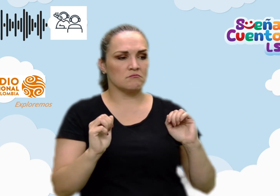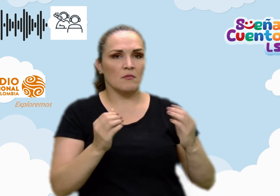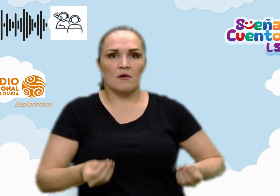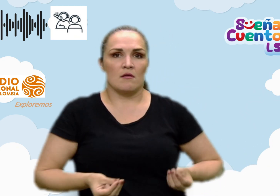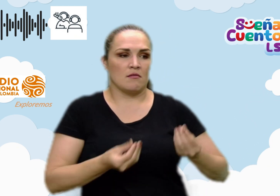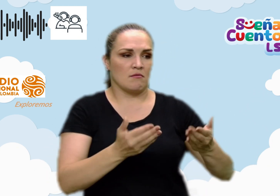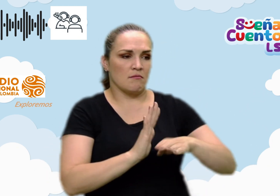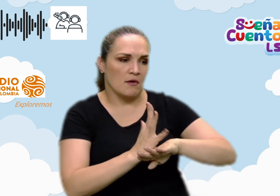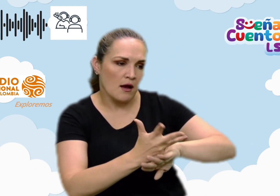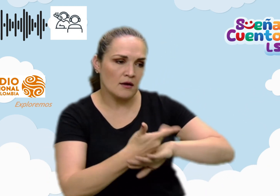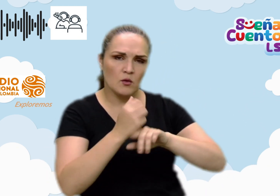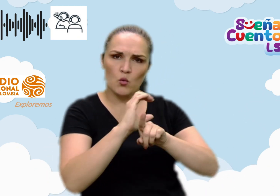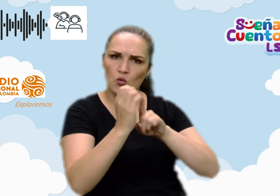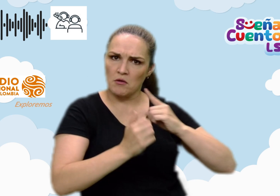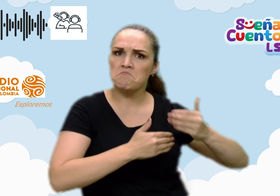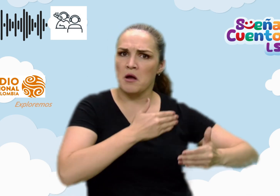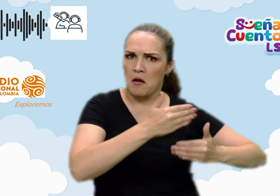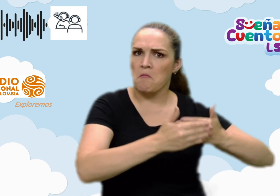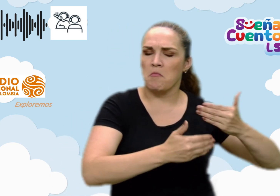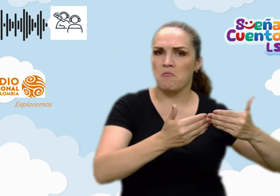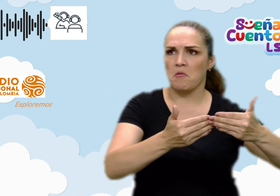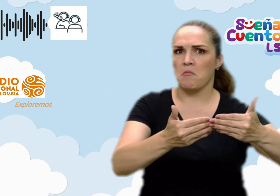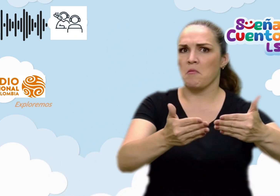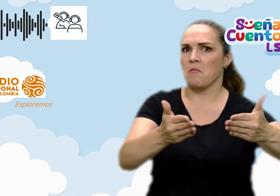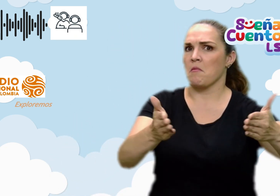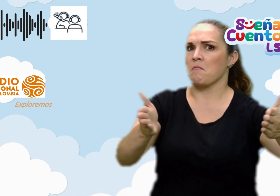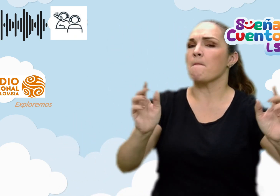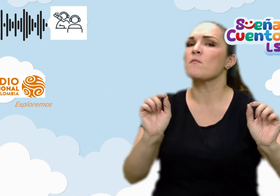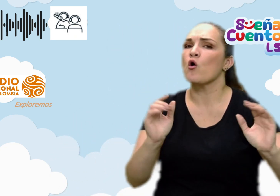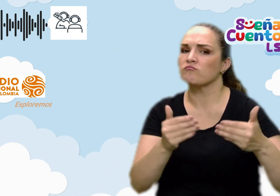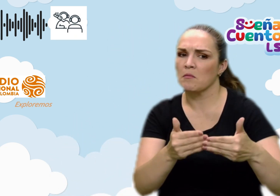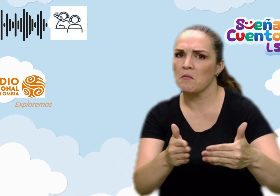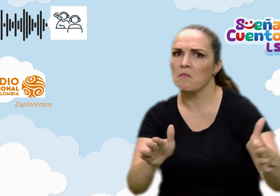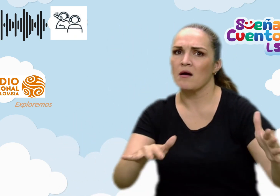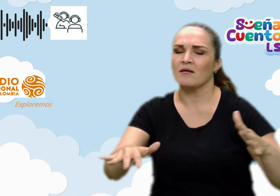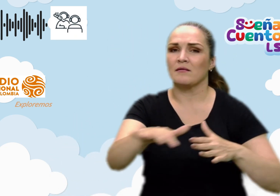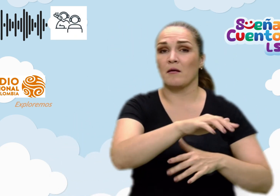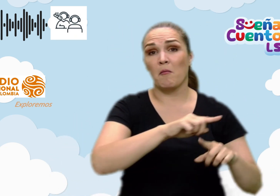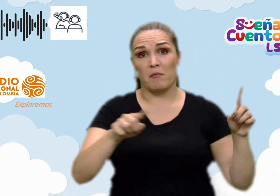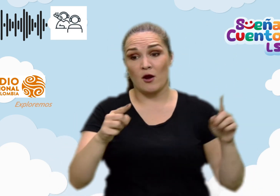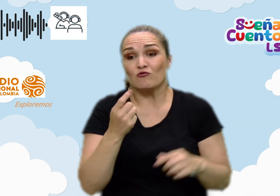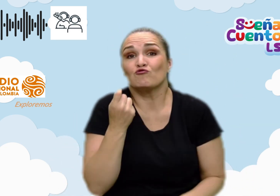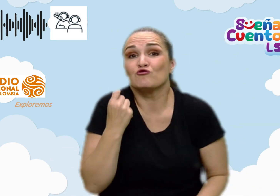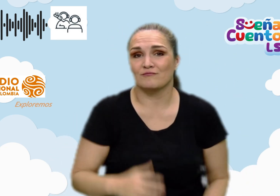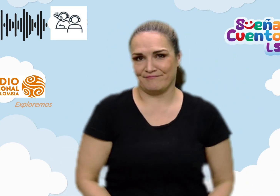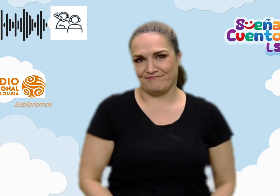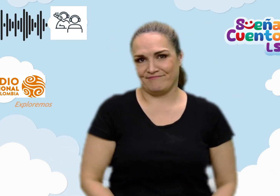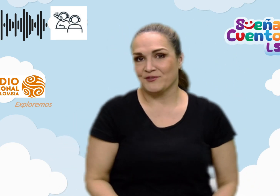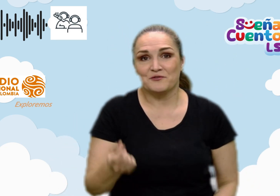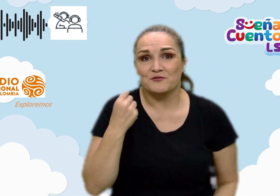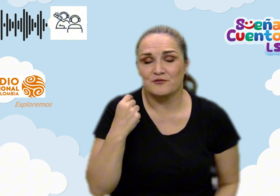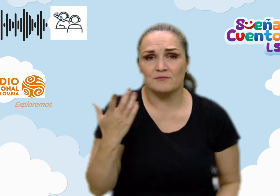de acceso, o sea, como a las artes, la cultura, ha abierto un poco el campo a esto,